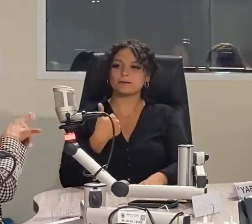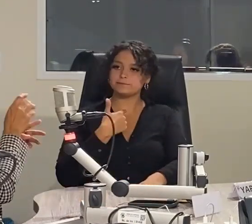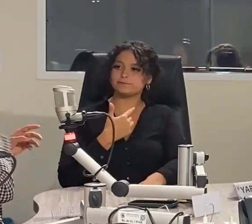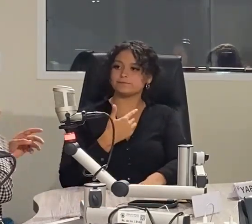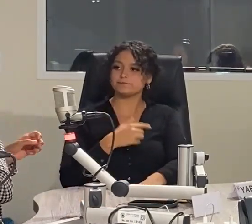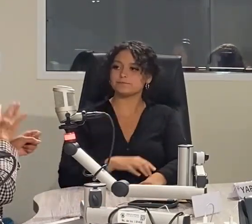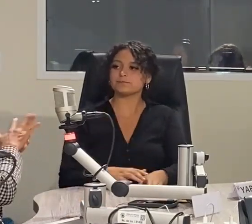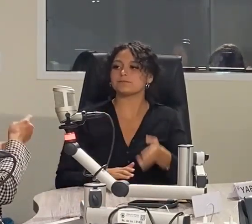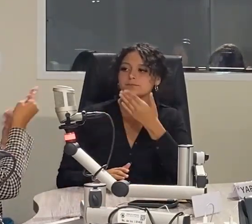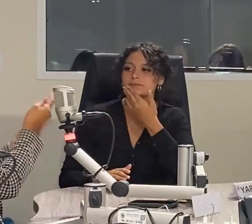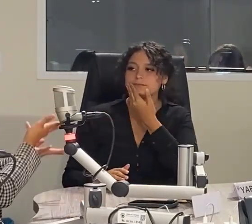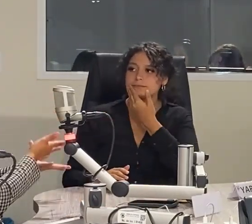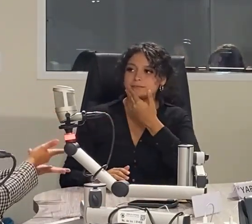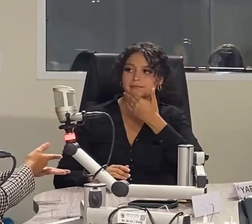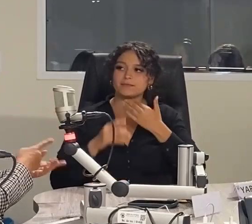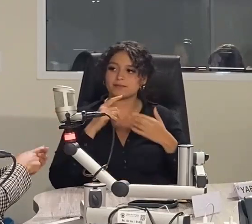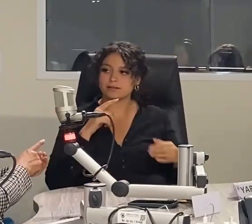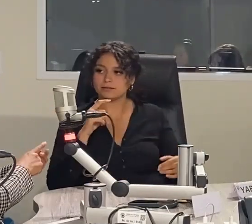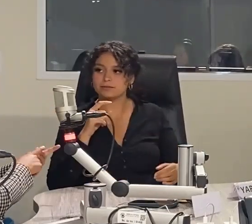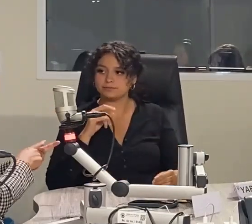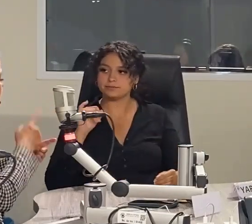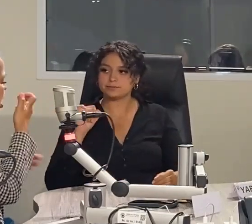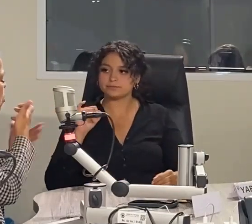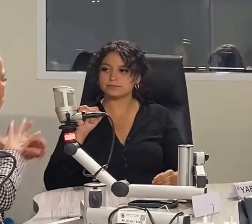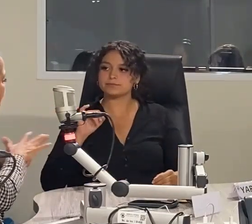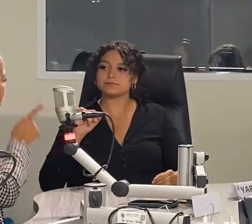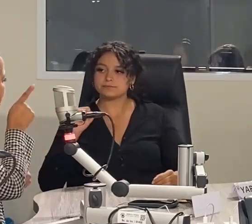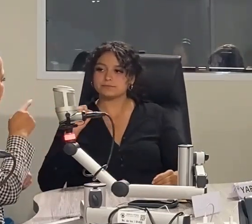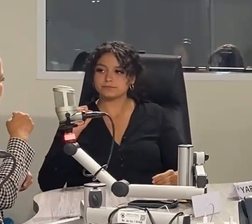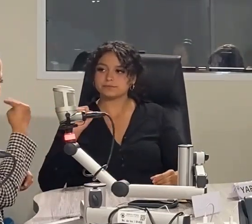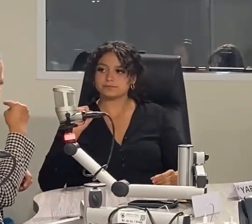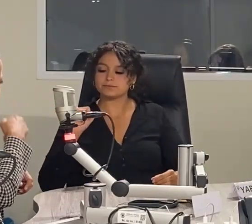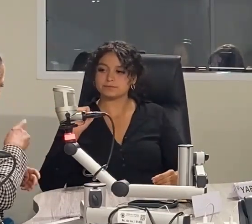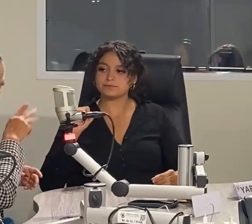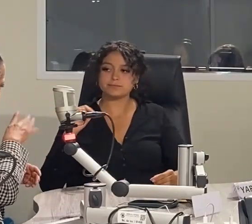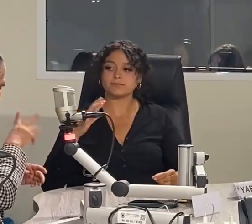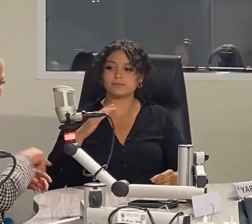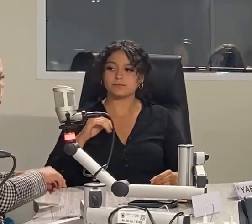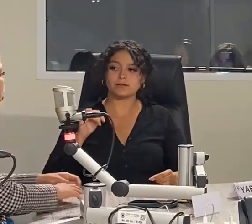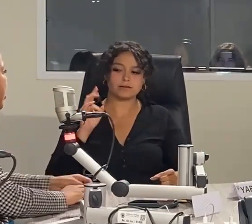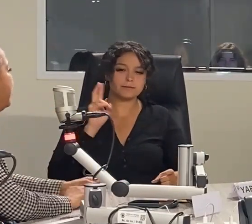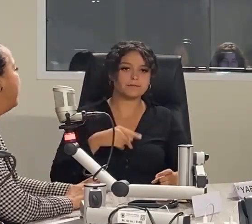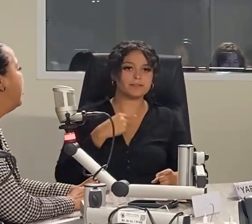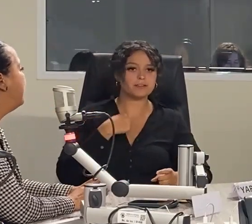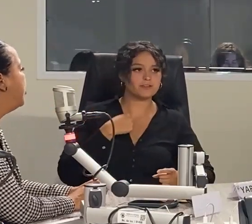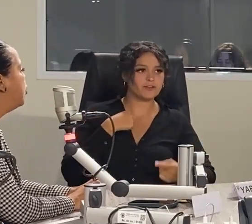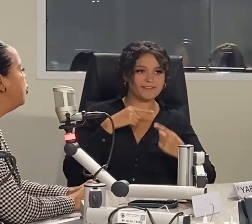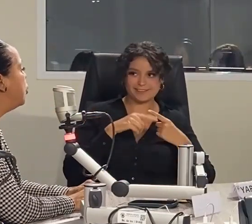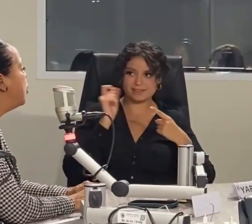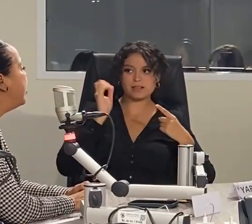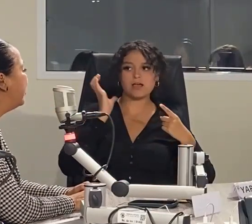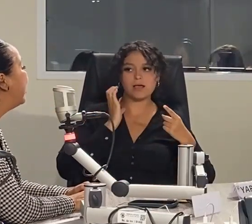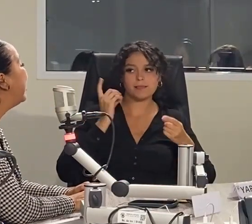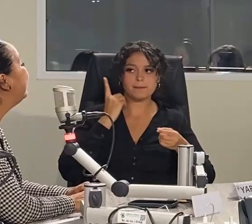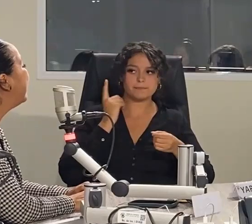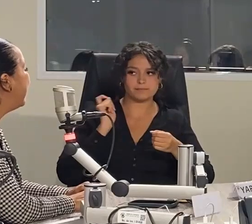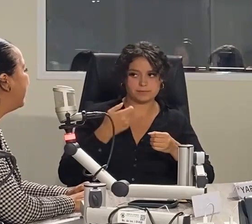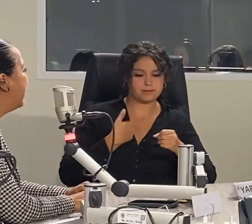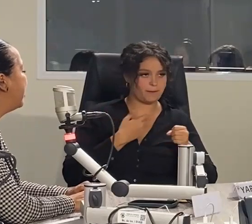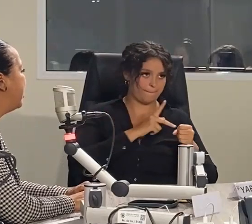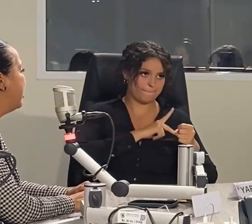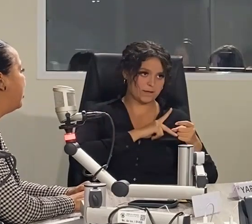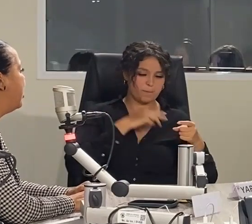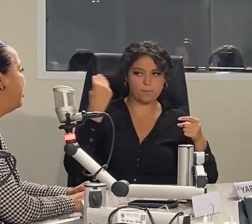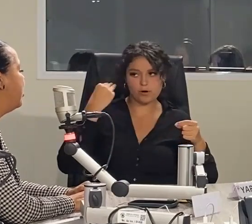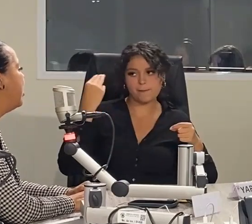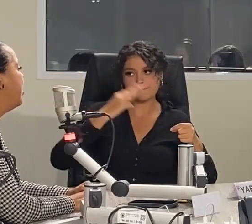qué diputado se supone que tendría que analizarla, ¿no? Para que se haga una realidad. Ok, bueno, yo la entregué